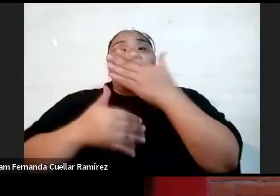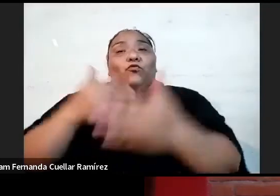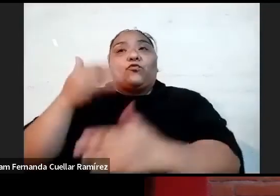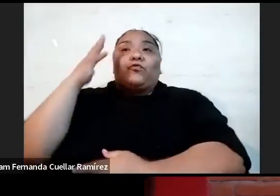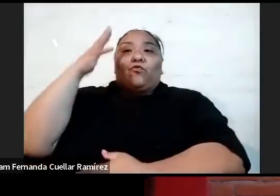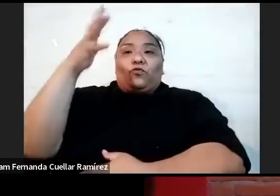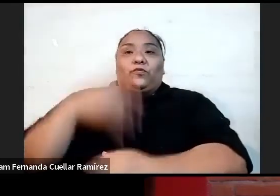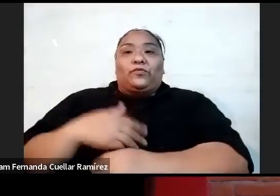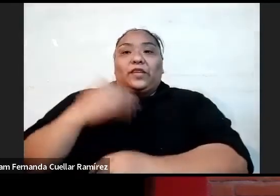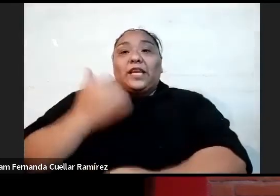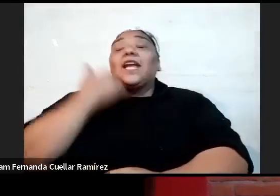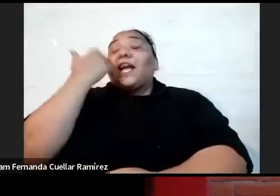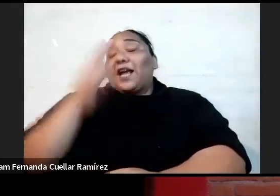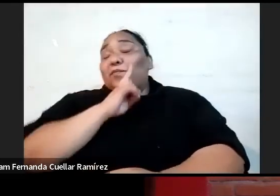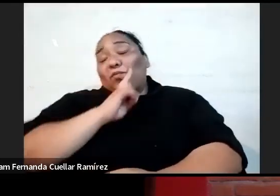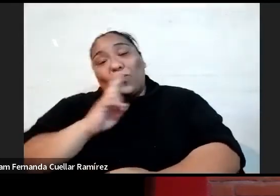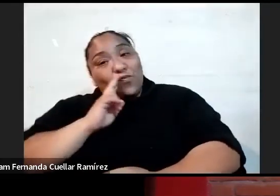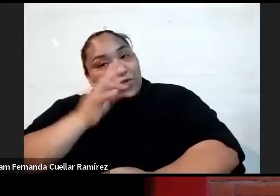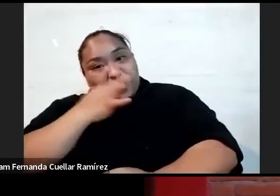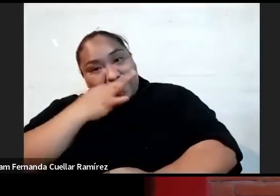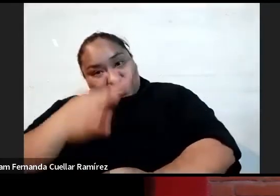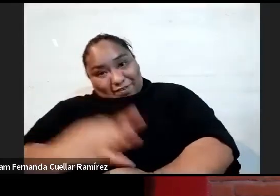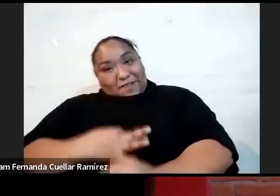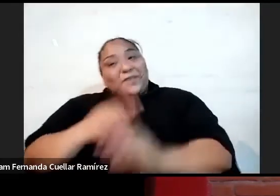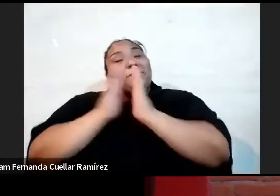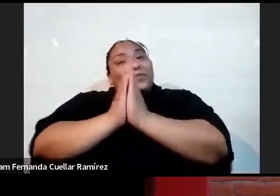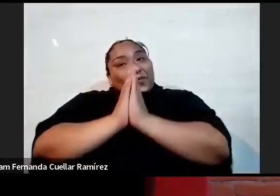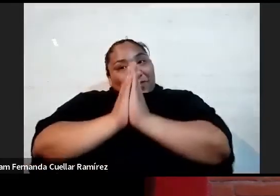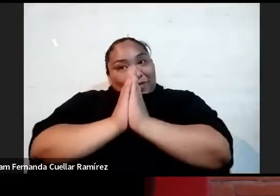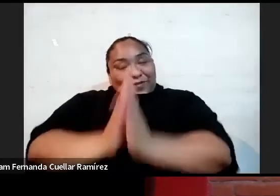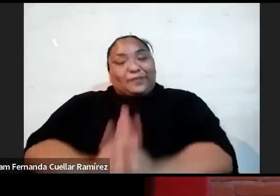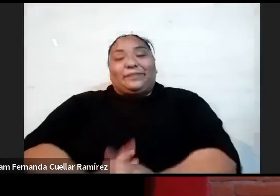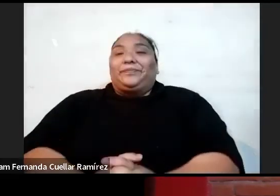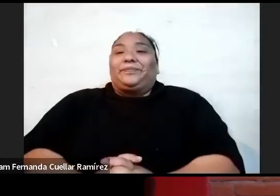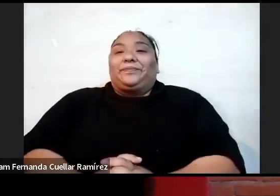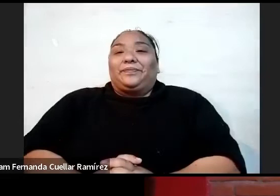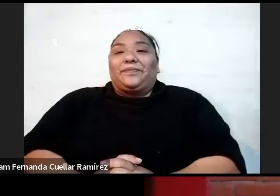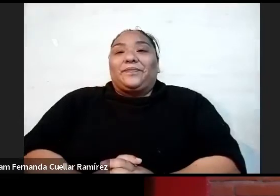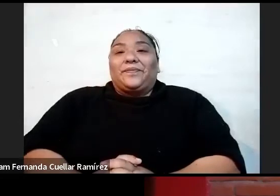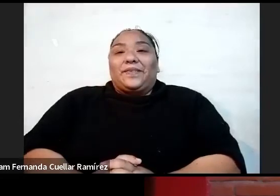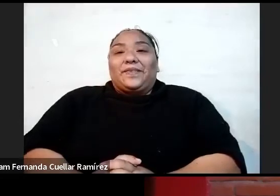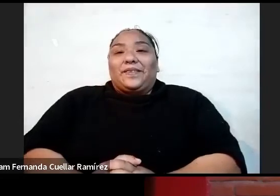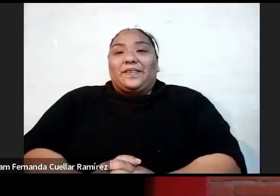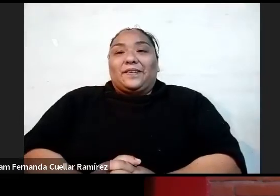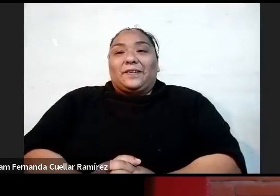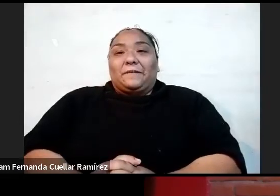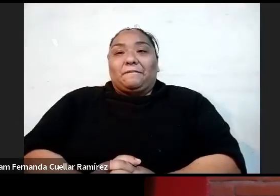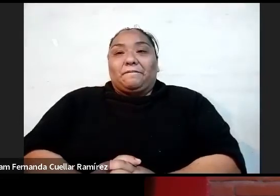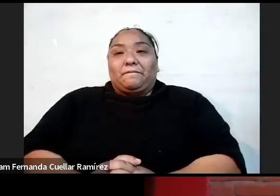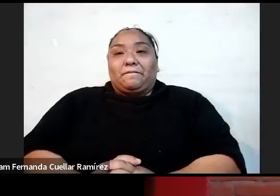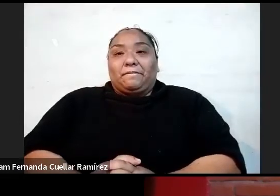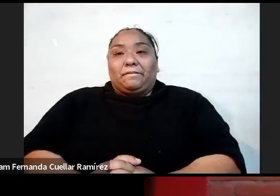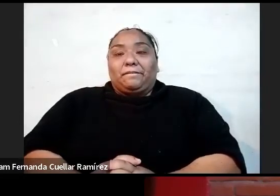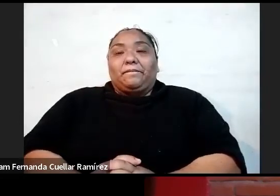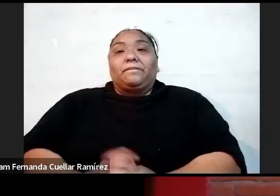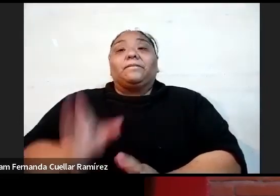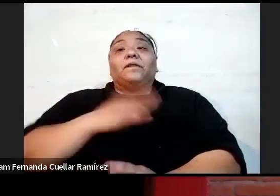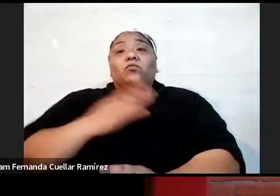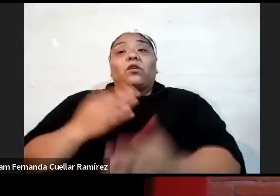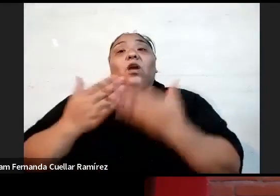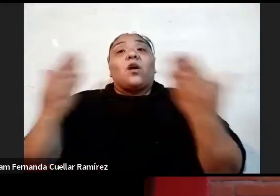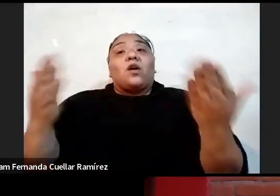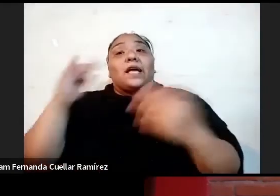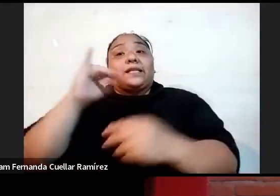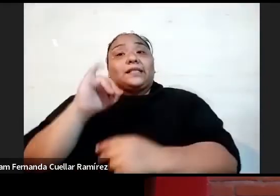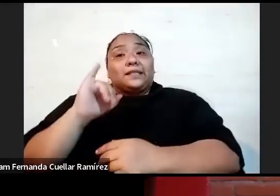Pues queremos noticias para empezar, ¿no? Eso sí. Y pues bueno, también ahora sí